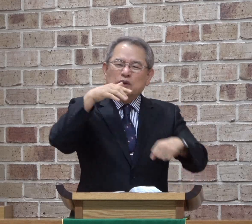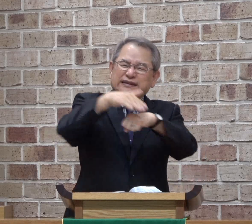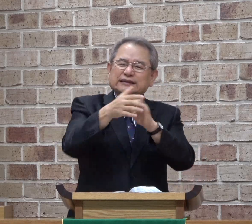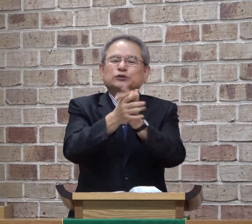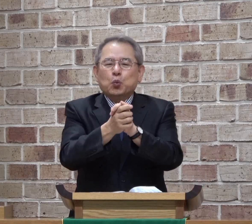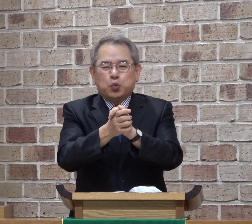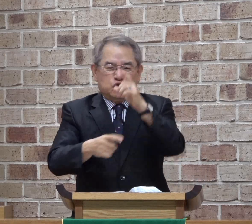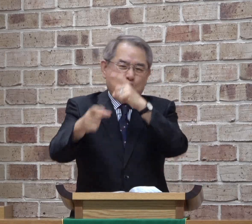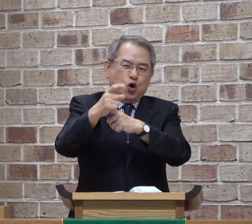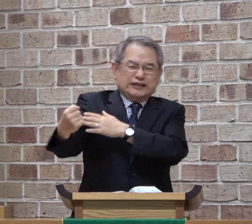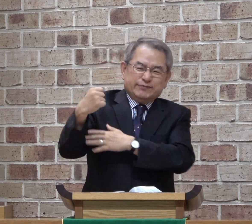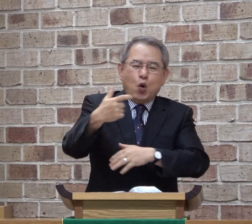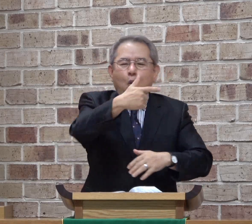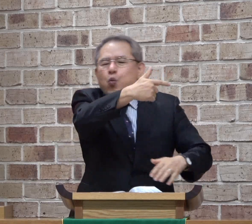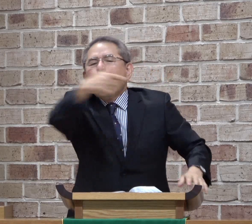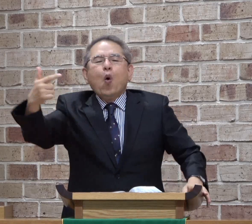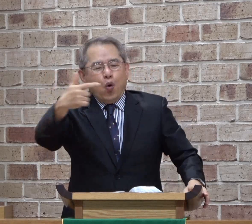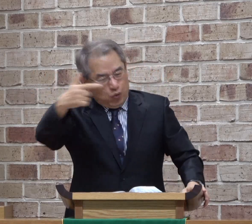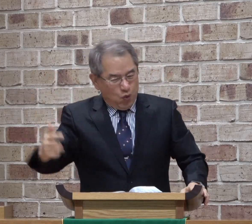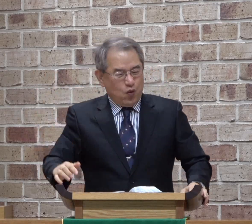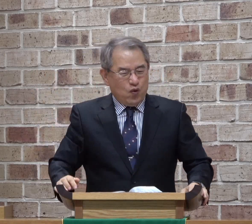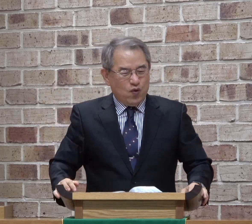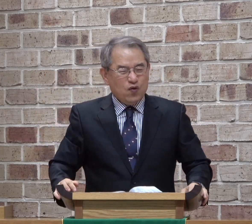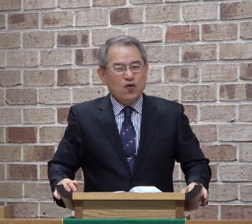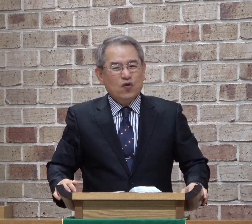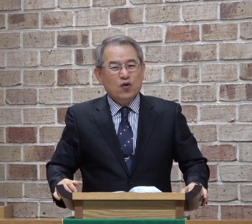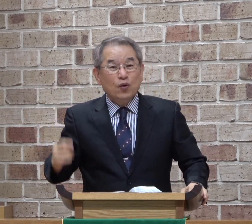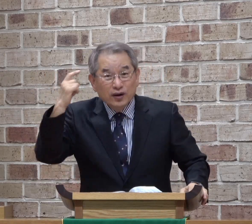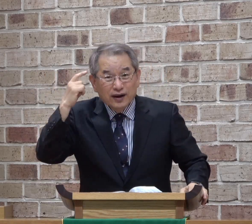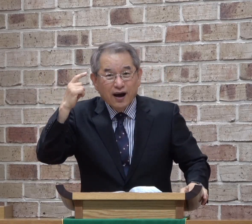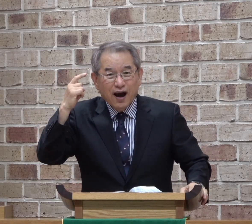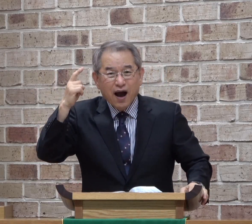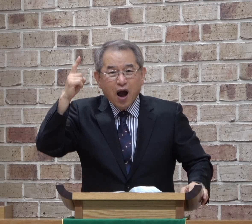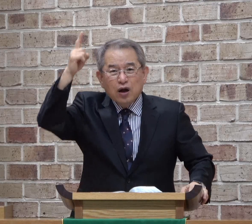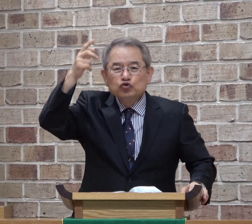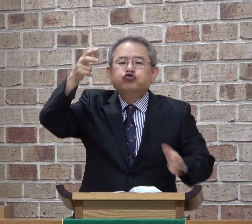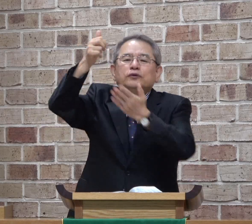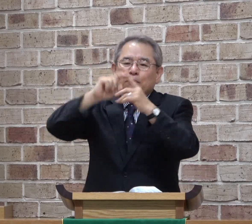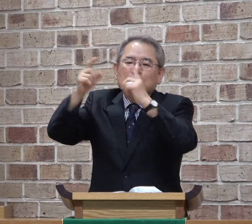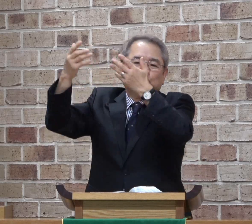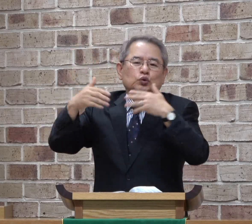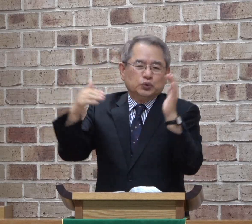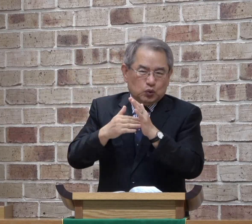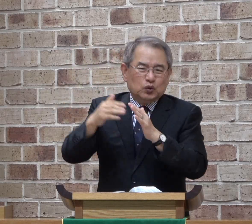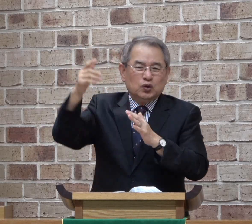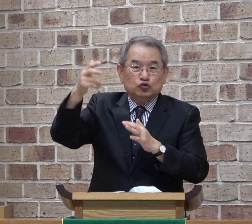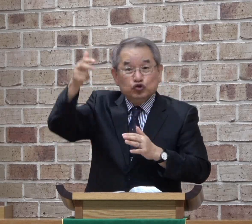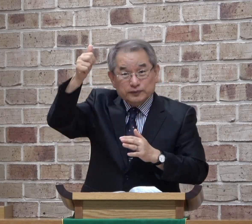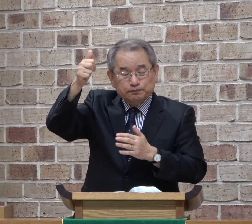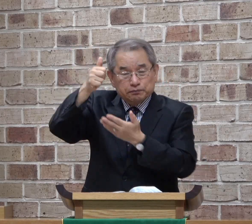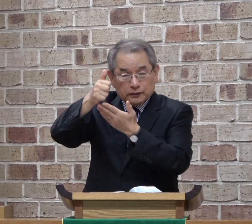그리고 문제가 해결될지어다라고 여러분들이 선포하십시오. 선포식으로 기도하십시오. 그 능력은 무지